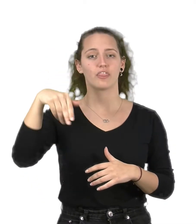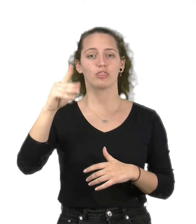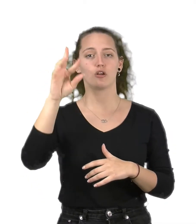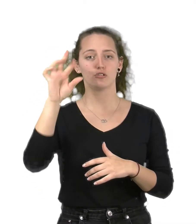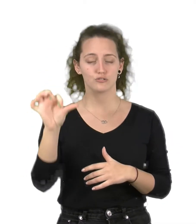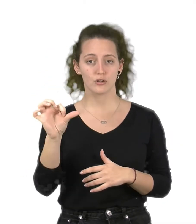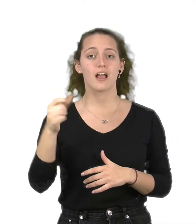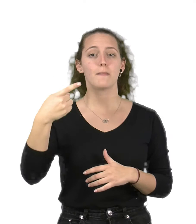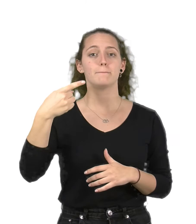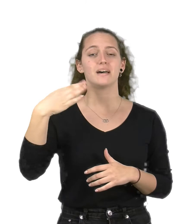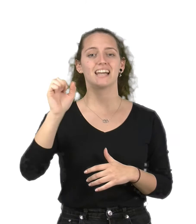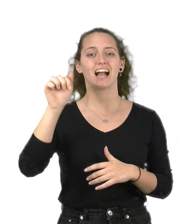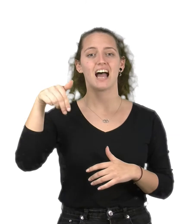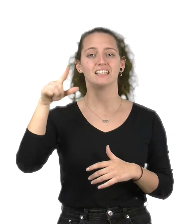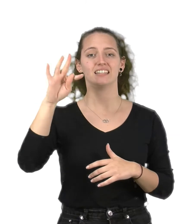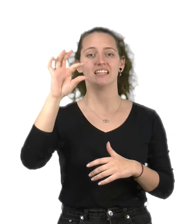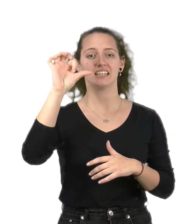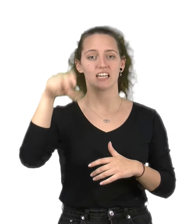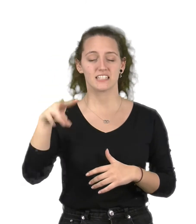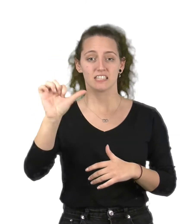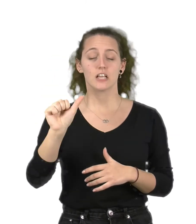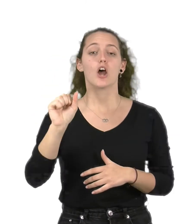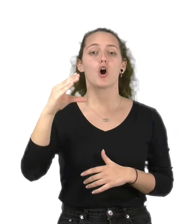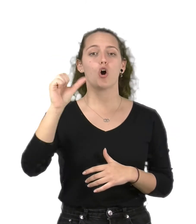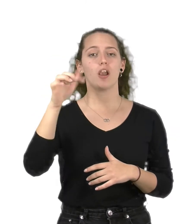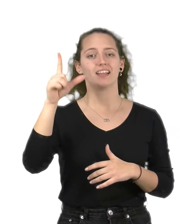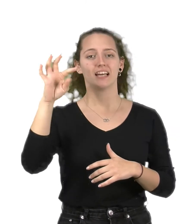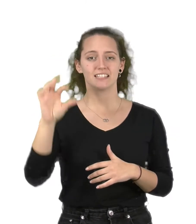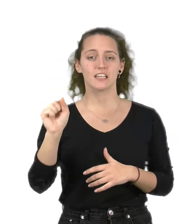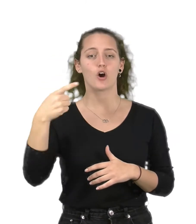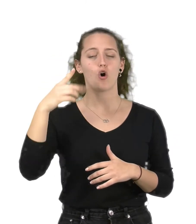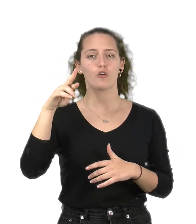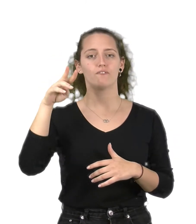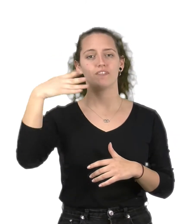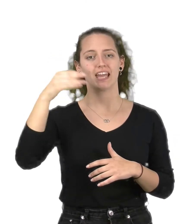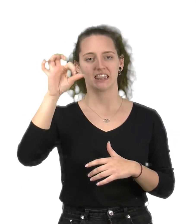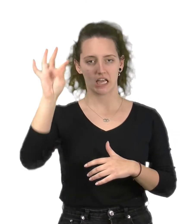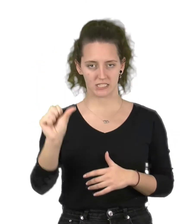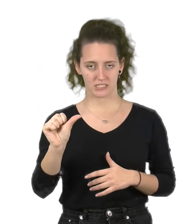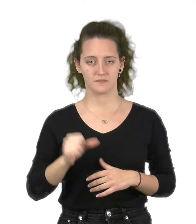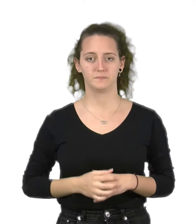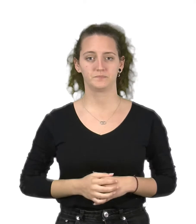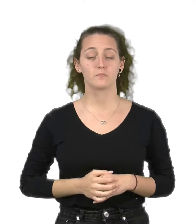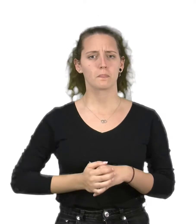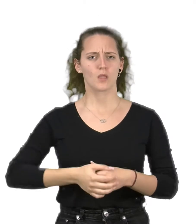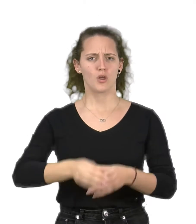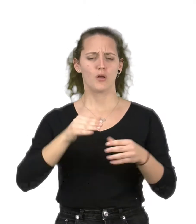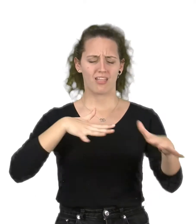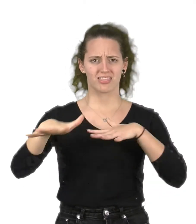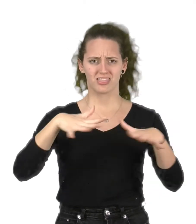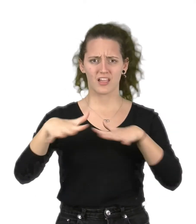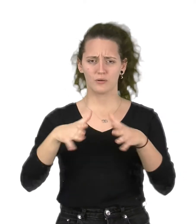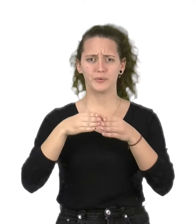bergantines, goletas y corbetas. La potente actividad marítima del